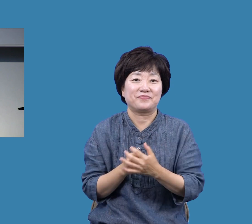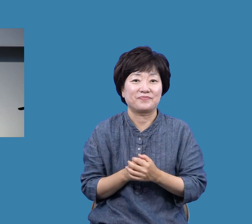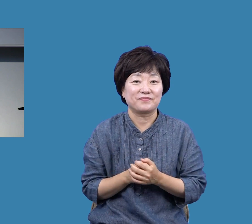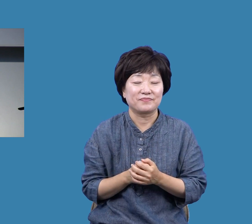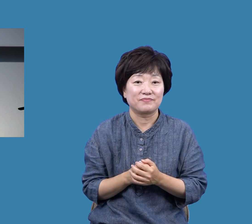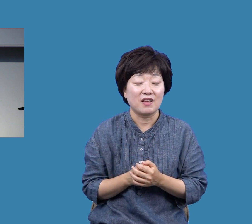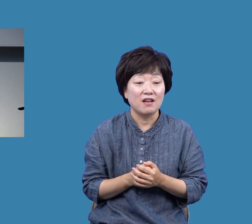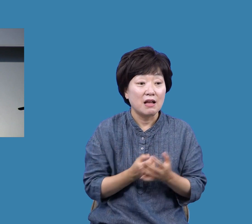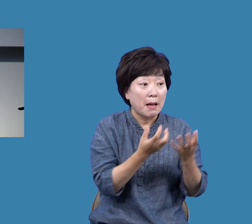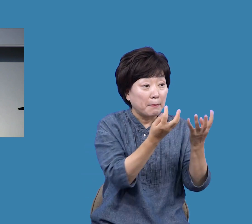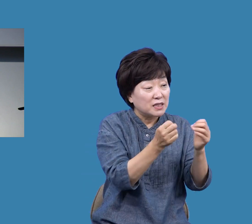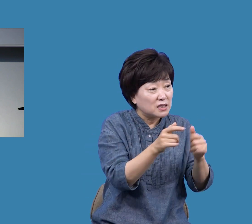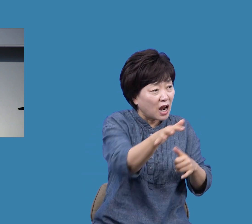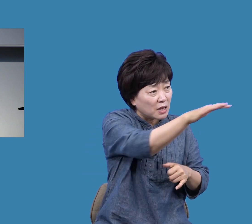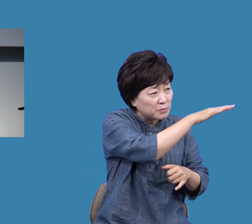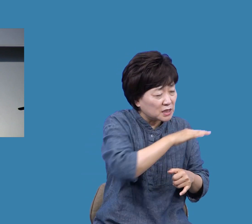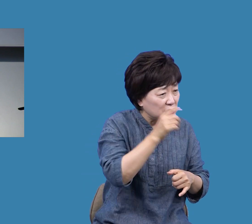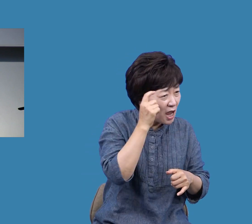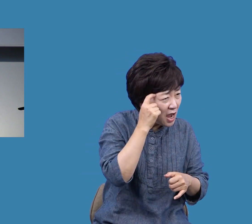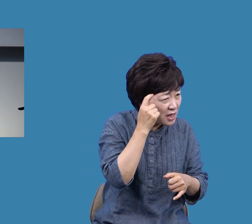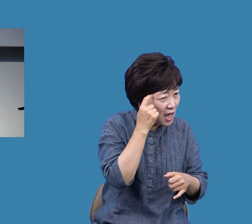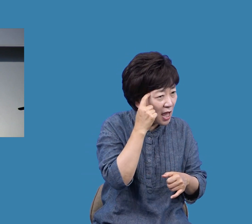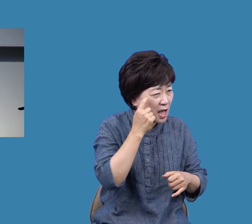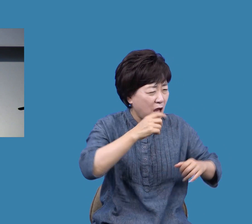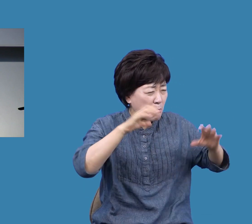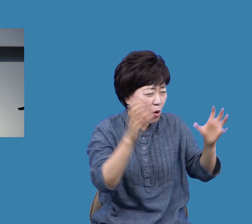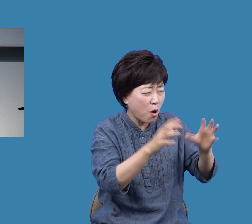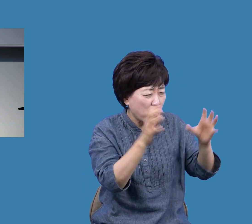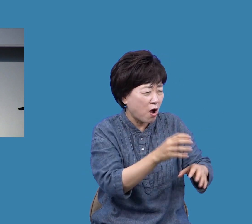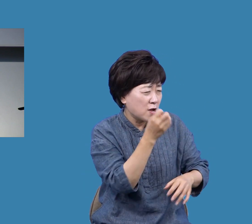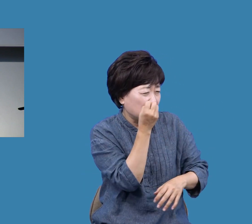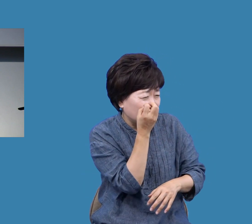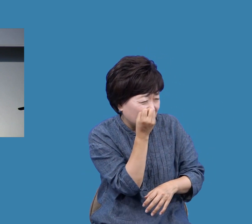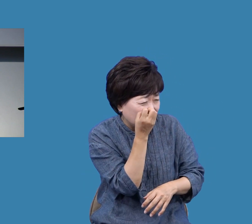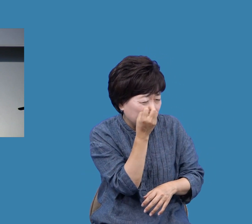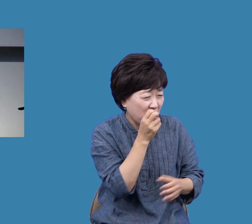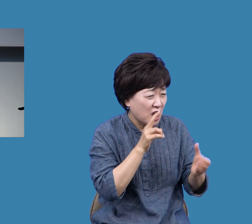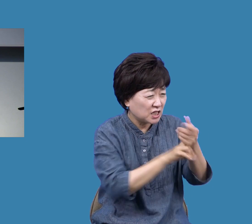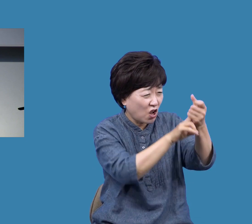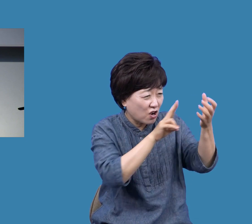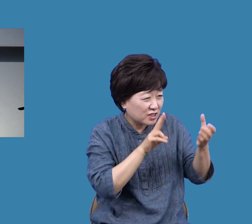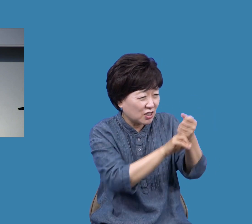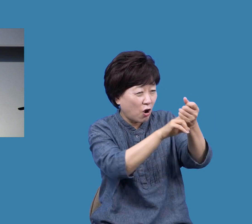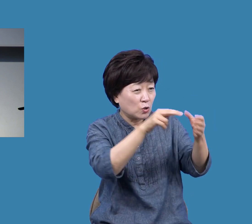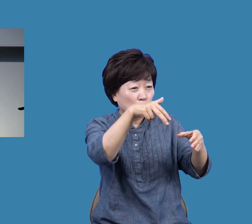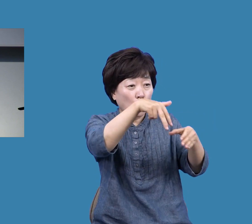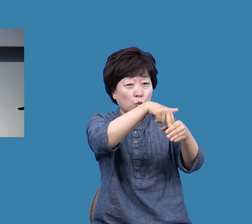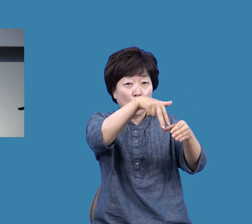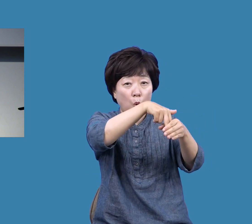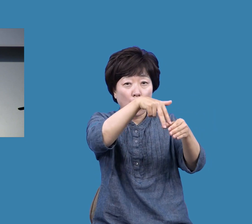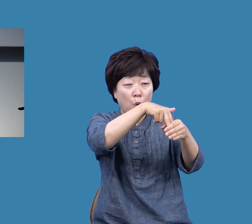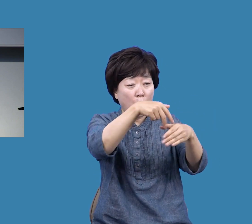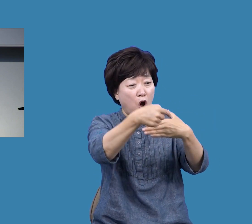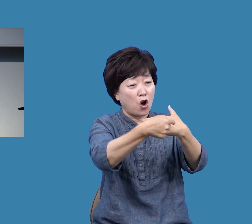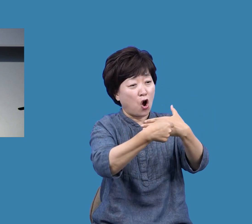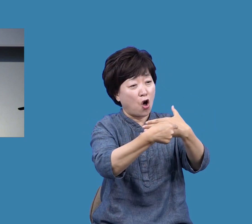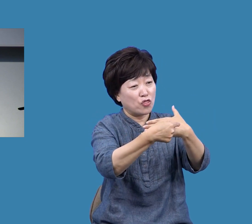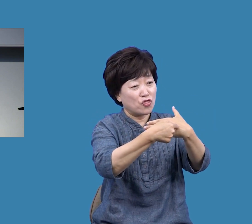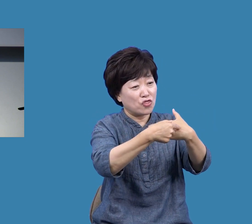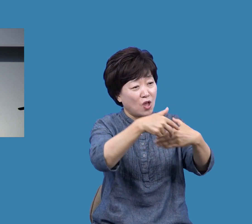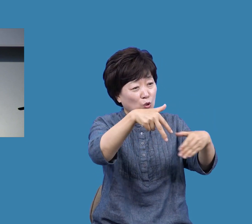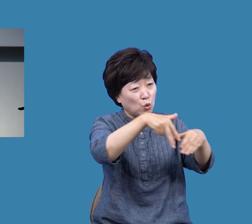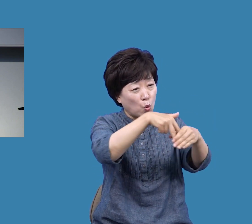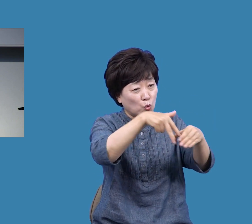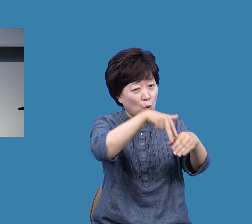추구하는 종교적인 행위를 영적인 행위라고 착각을 해요. 여러분 이거 뭐 착각하면 안 됩니다. 그것은 그냥 신비한